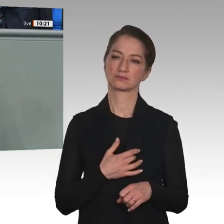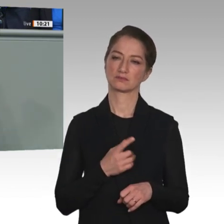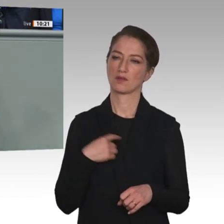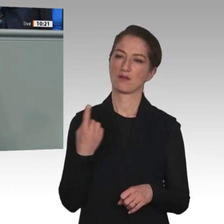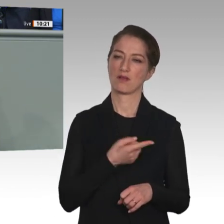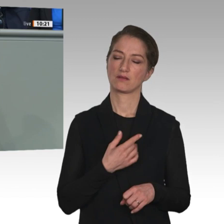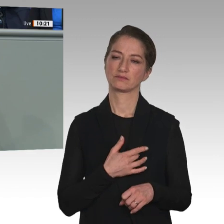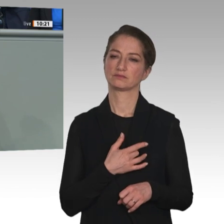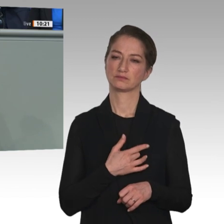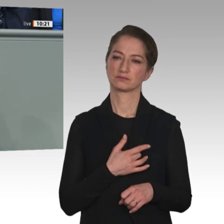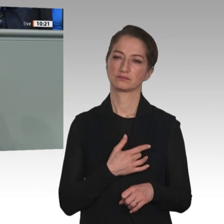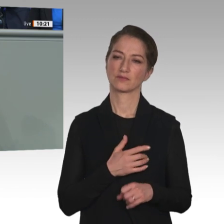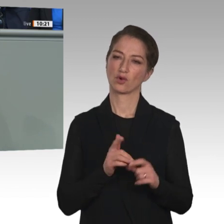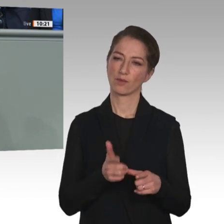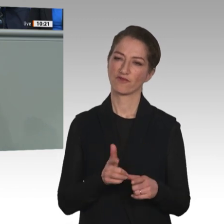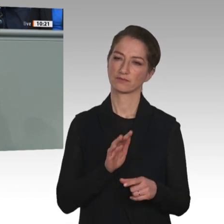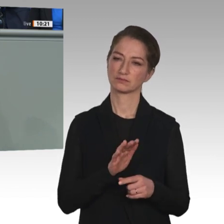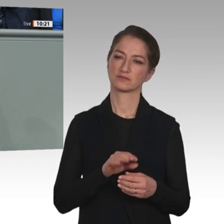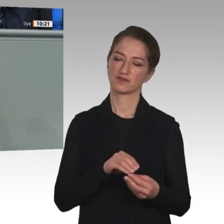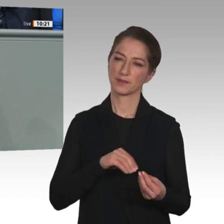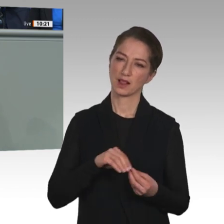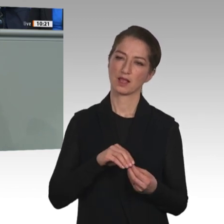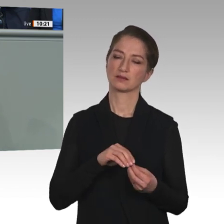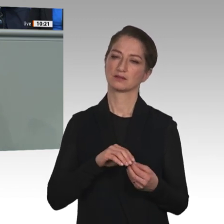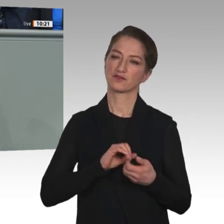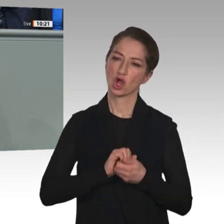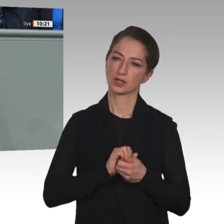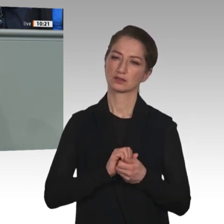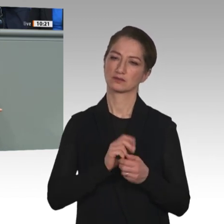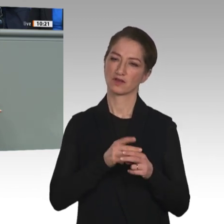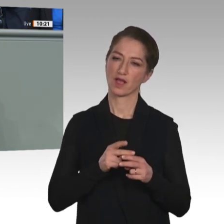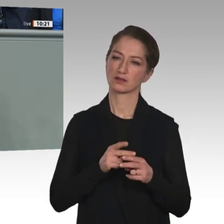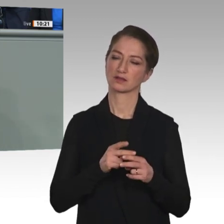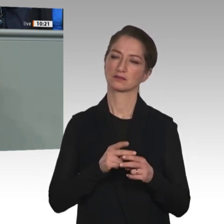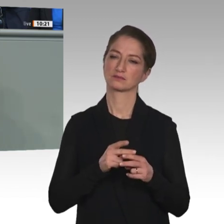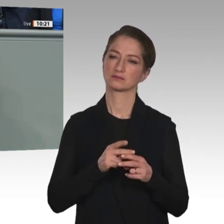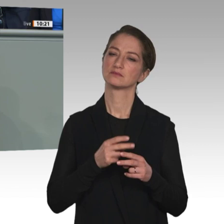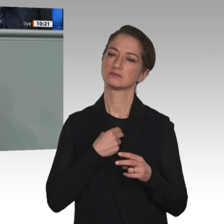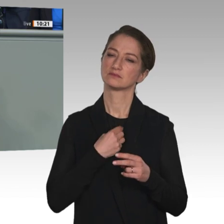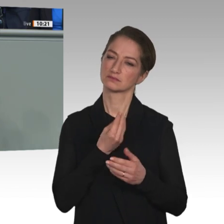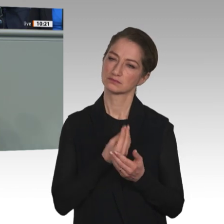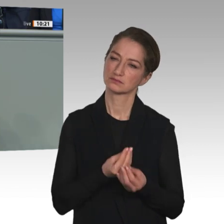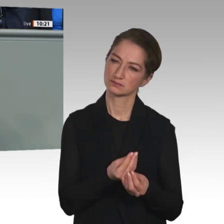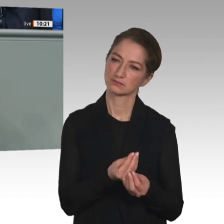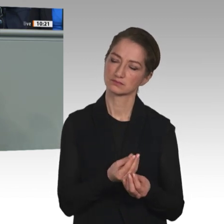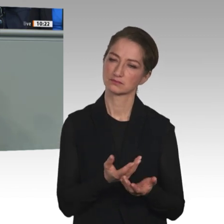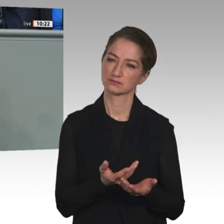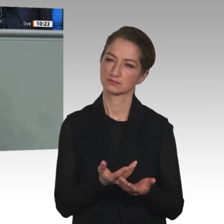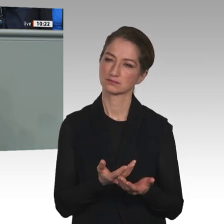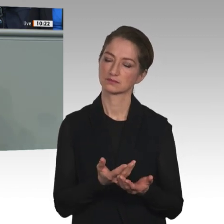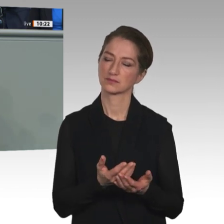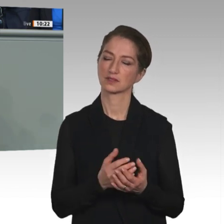bei der Familie der Opfer, den Angehörigen, den Freunden. Es ist hier gesagt worden, viel zu oft mussten